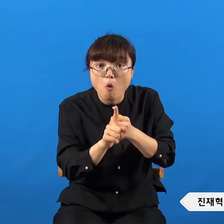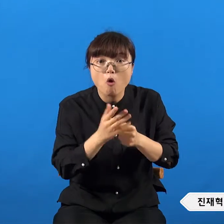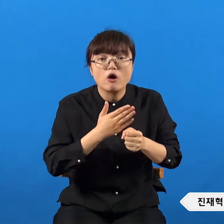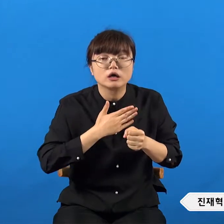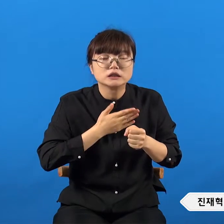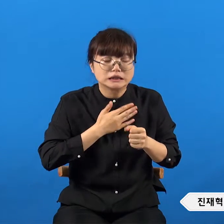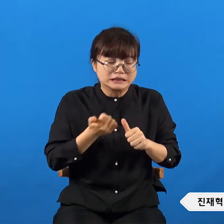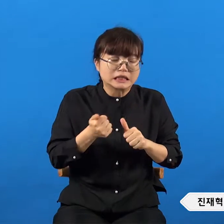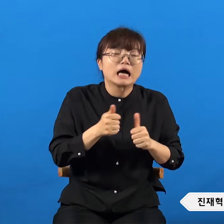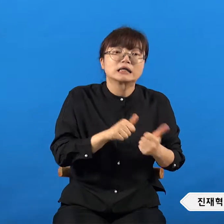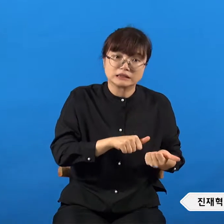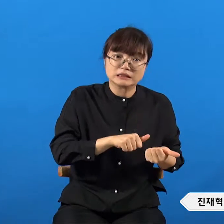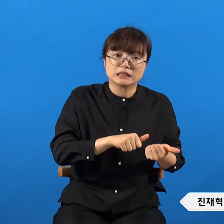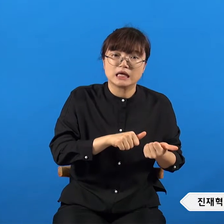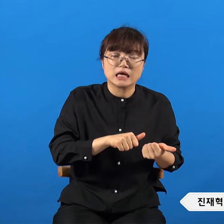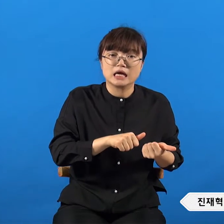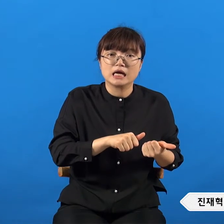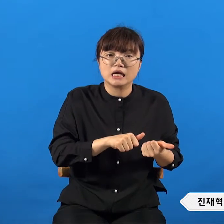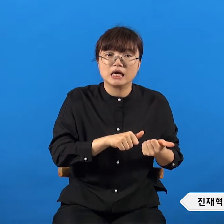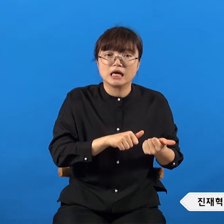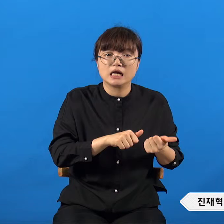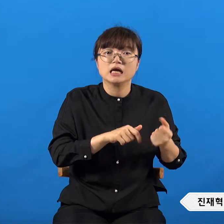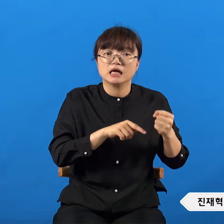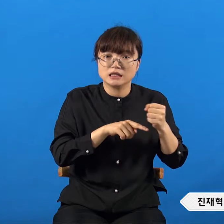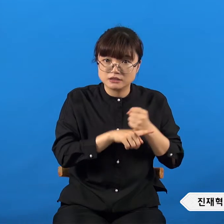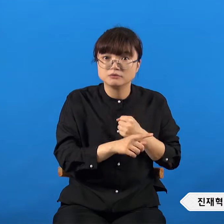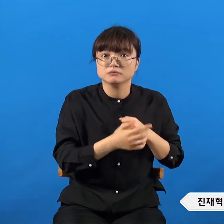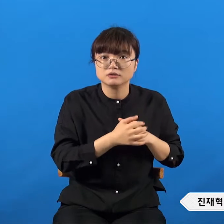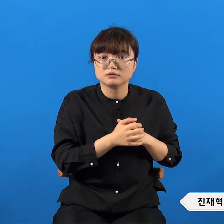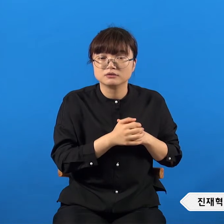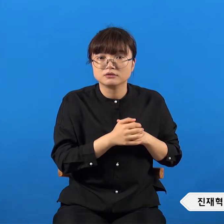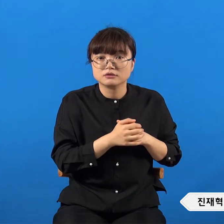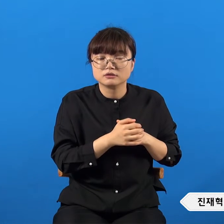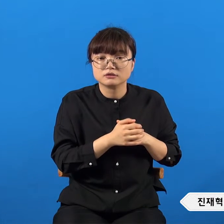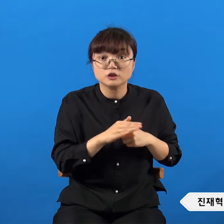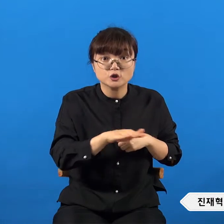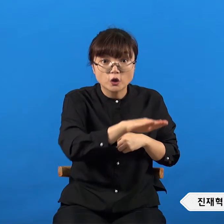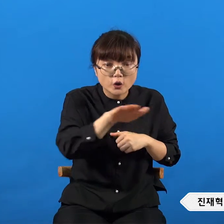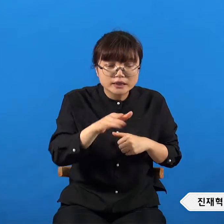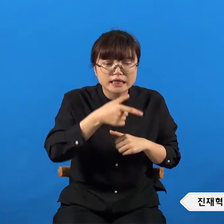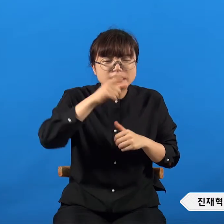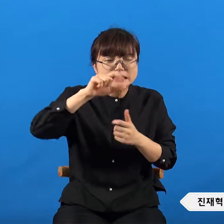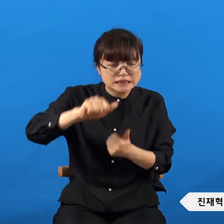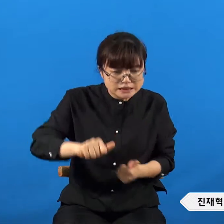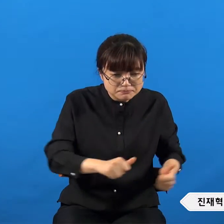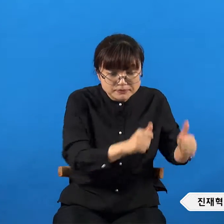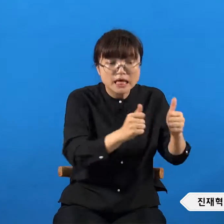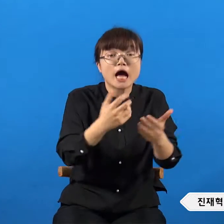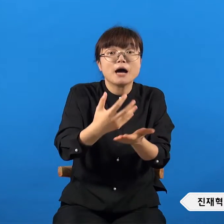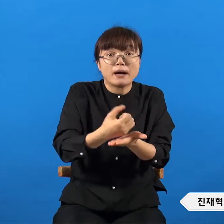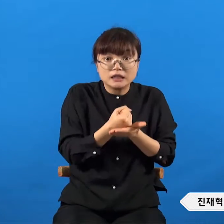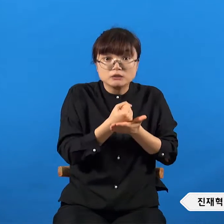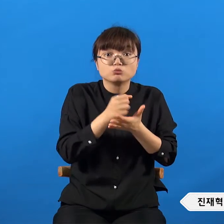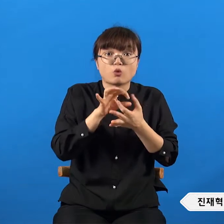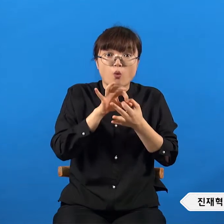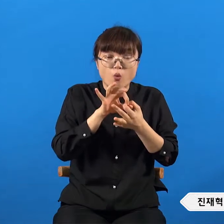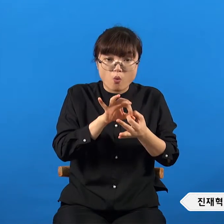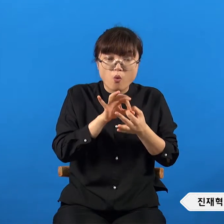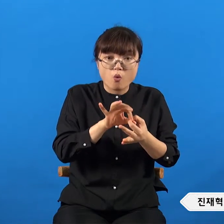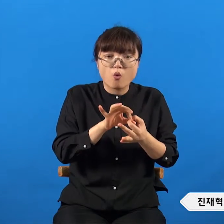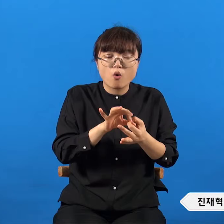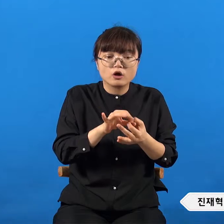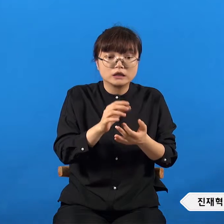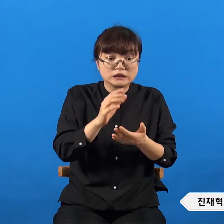우리의 장례와도 같음을 성경은 말씀합니다. 그래서 너희가 침례를 받음으로